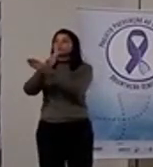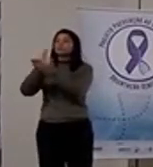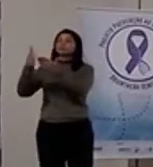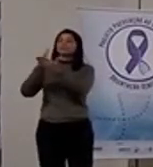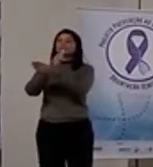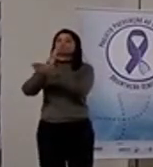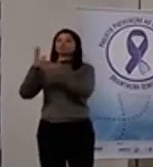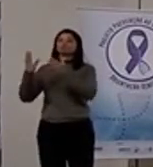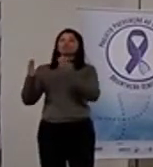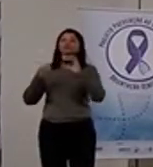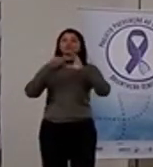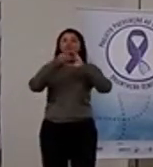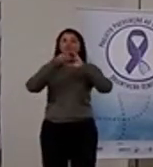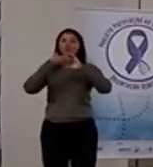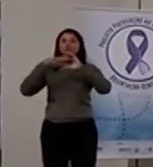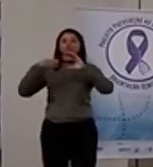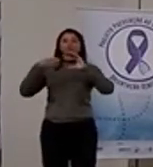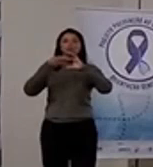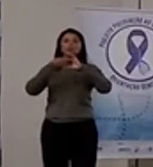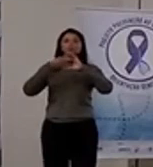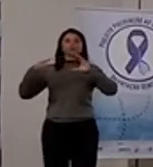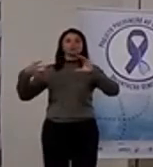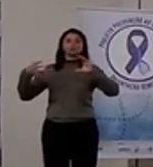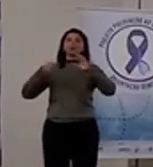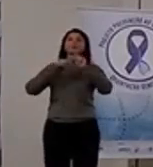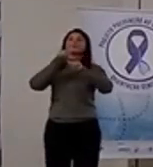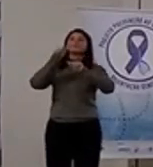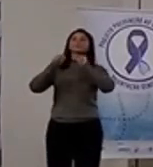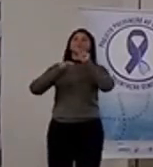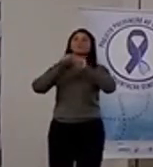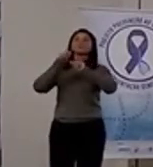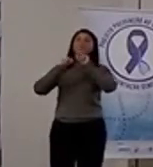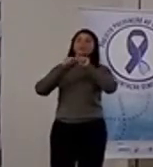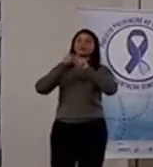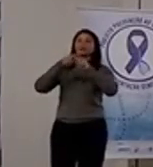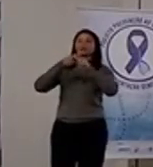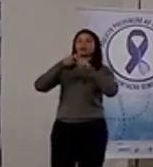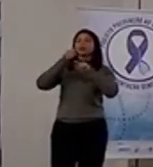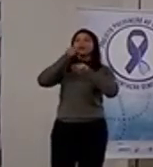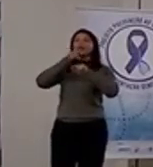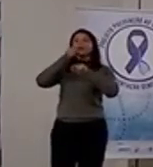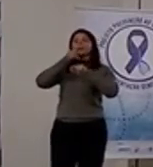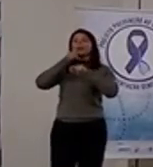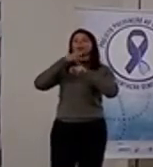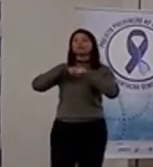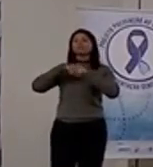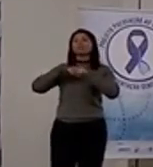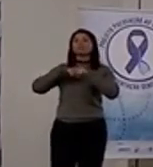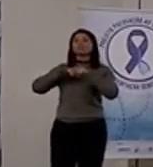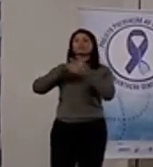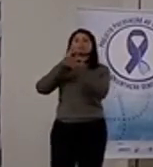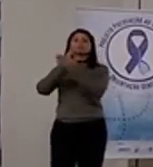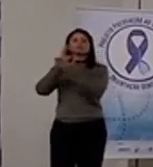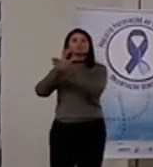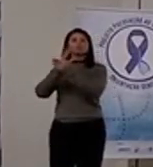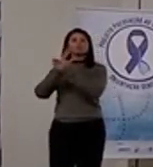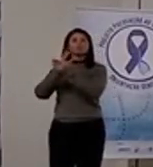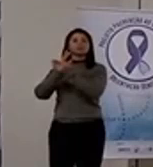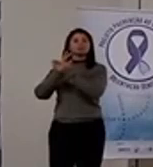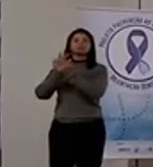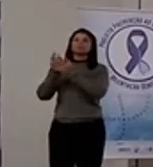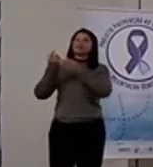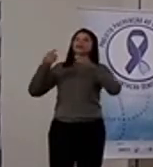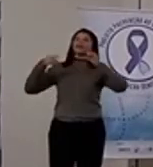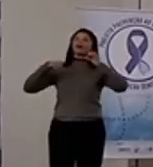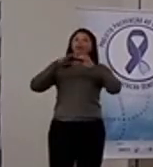E por que isso? Porque a mulher tem os mesmos cromossomos, os mesmos óvulos, desde que ela era um embrião,